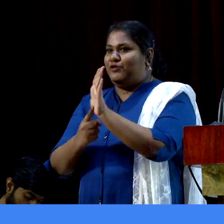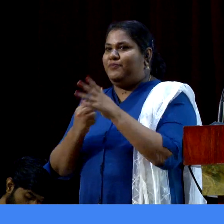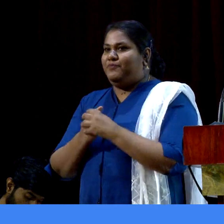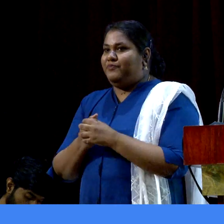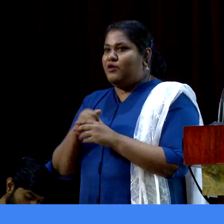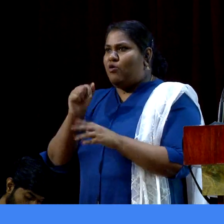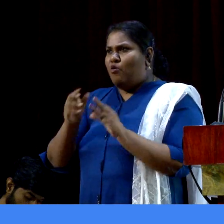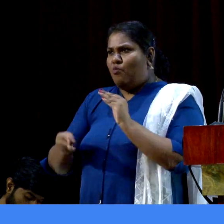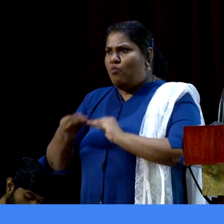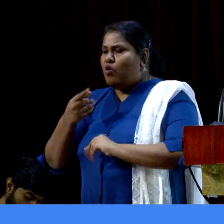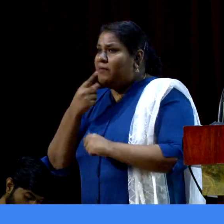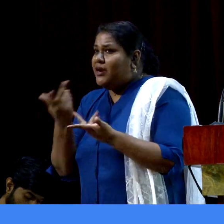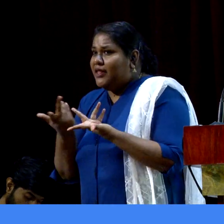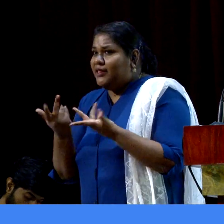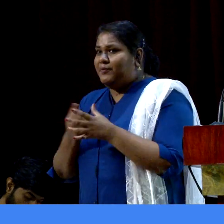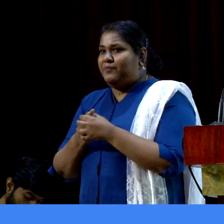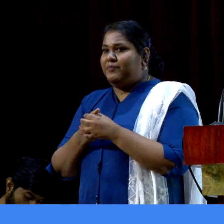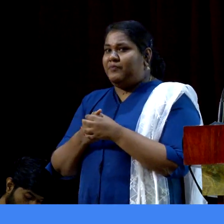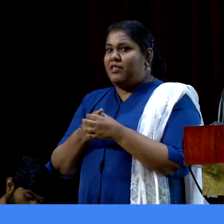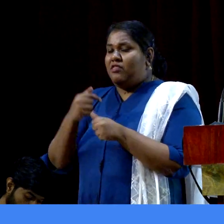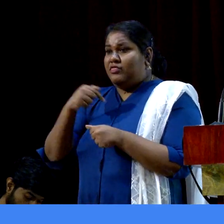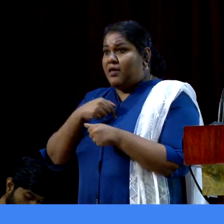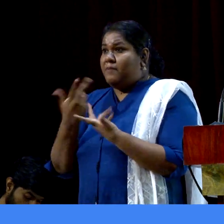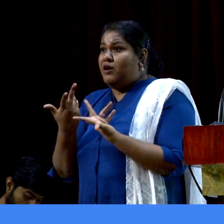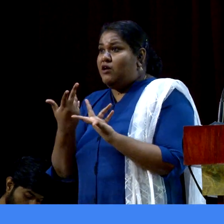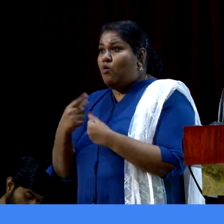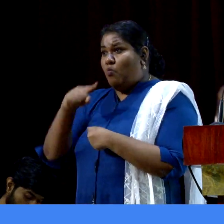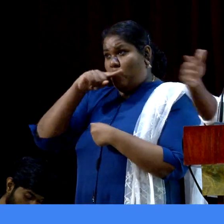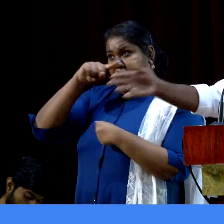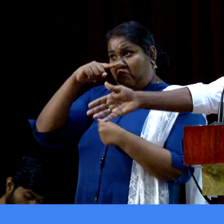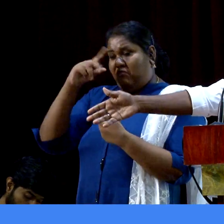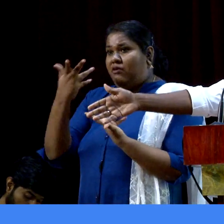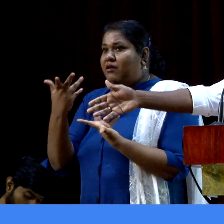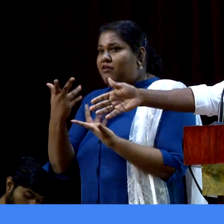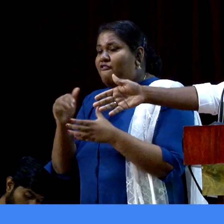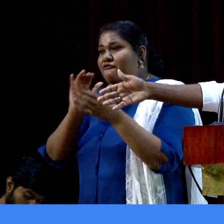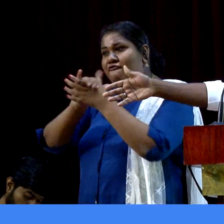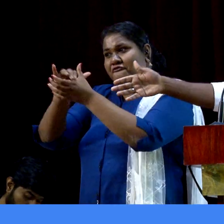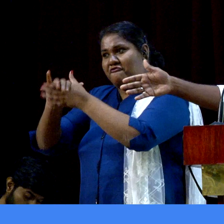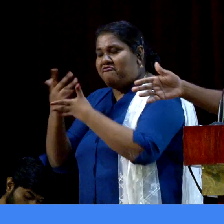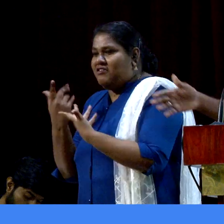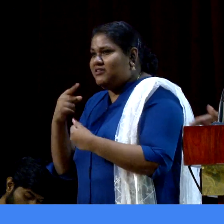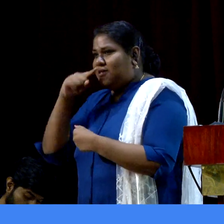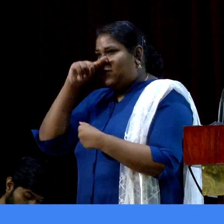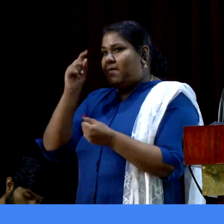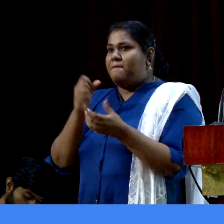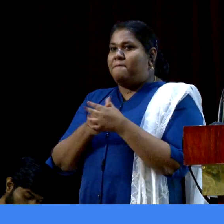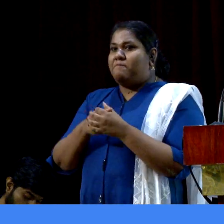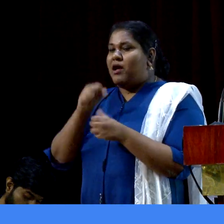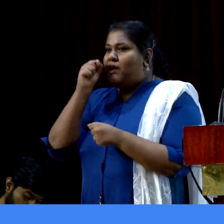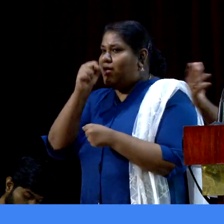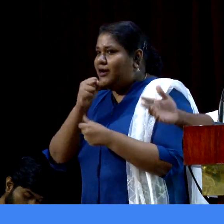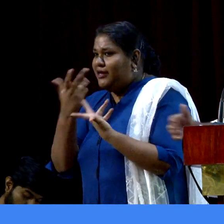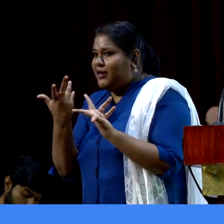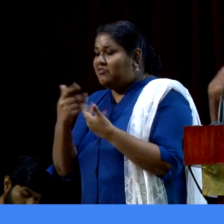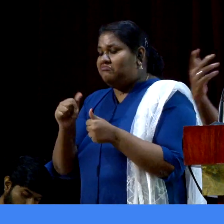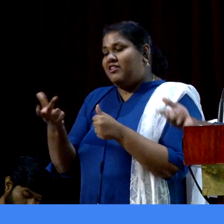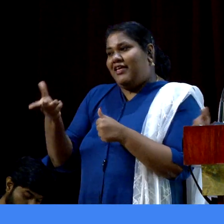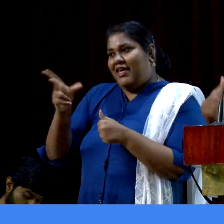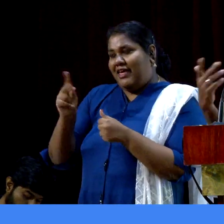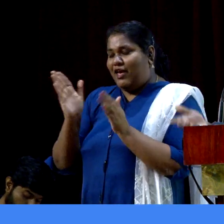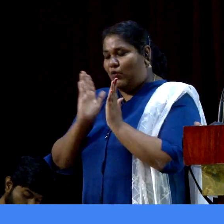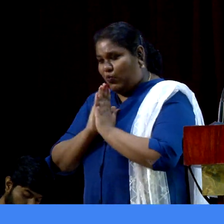கூடுதலாய் சொல்ல வேண்டும் என்று சொன்னால், எங்கள் நட்பின் மாநிலமாய், எங்கள் உறவின் உறவுகளாய் இருக்கக்கூடிய இந்த மலையாள மண்ணுக்கு மீண்டும் மீண்டும்